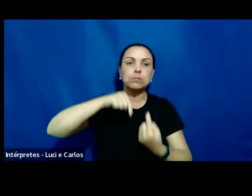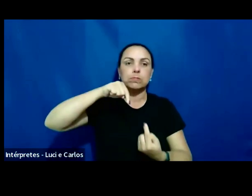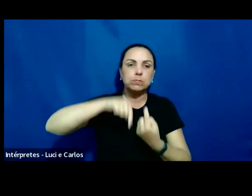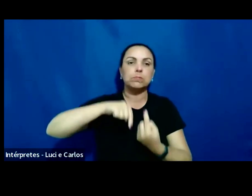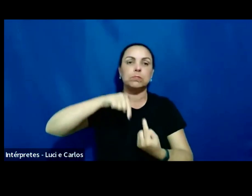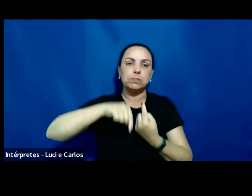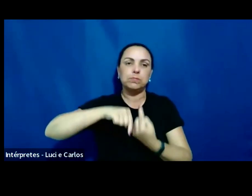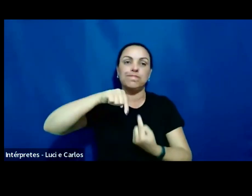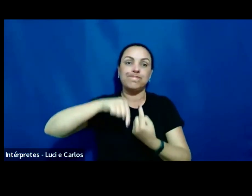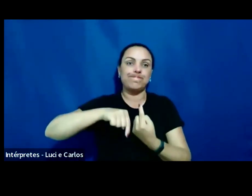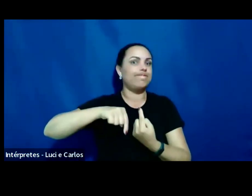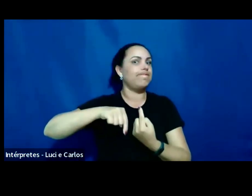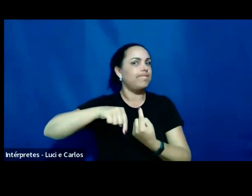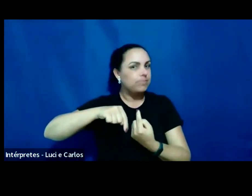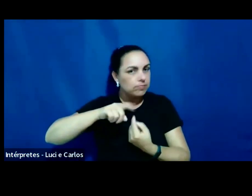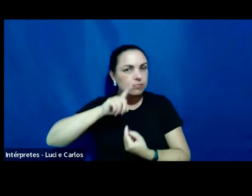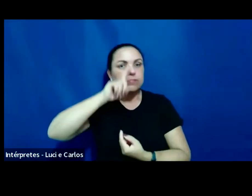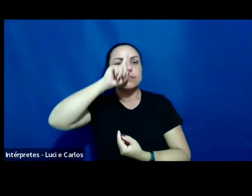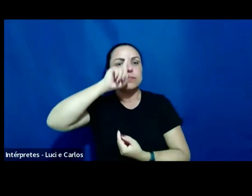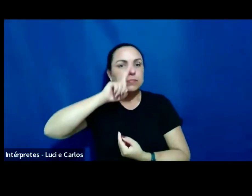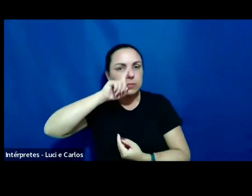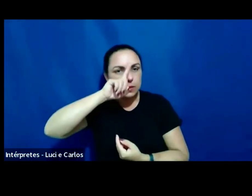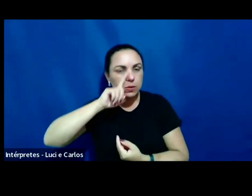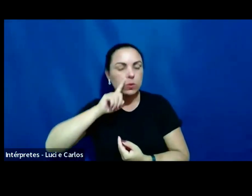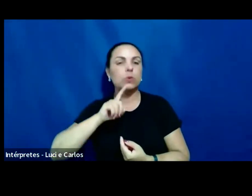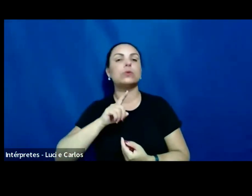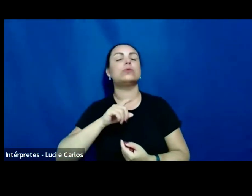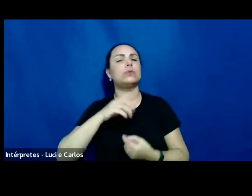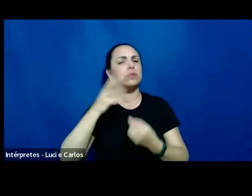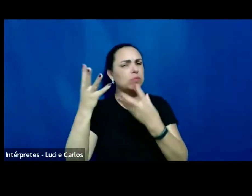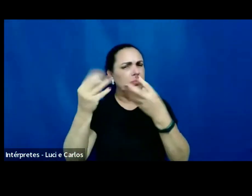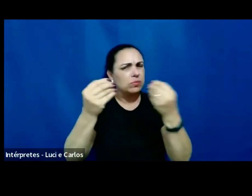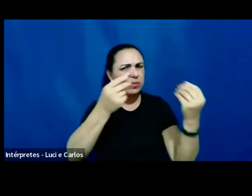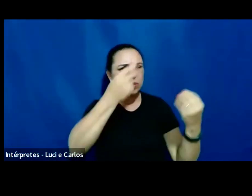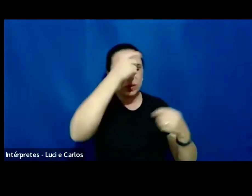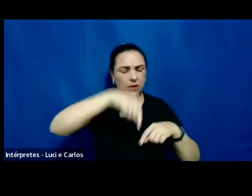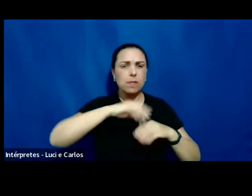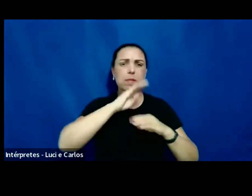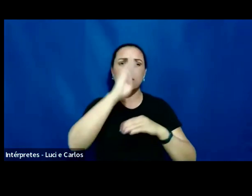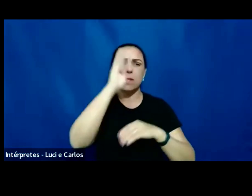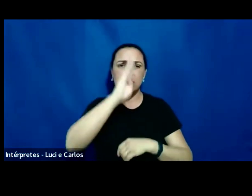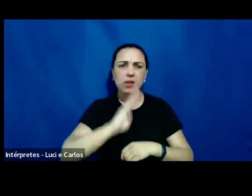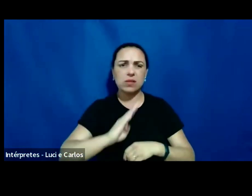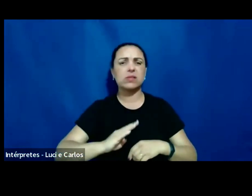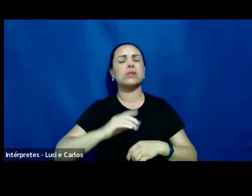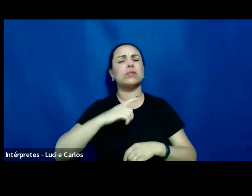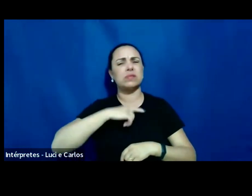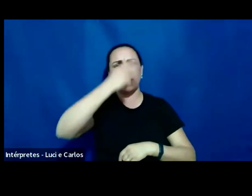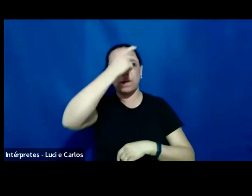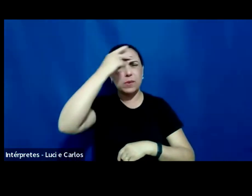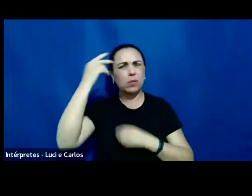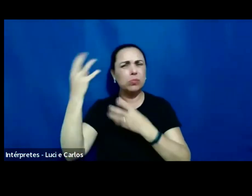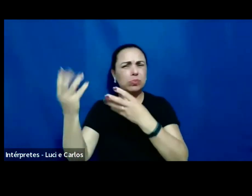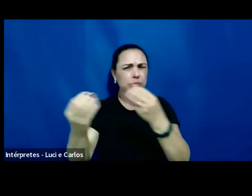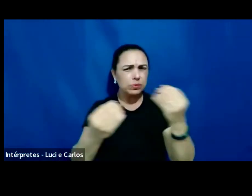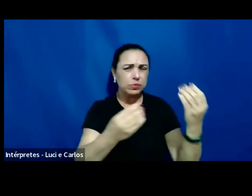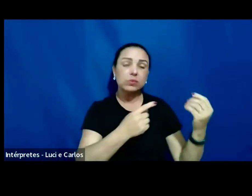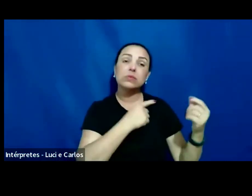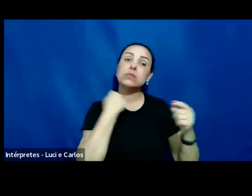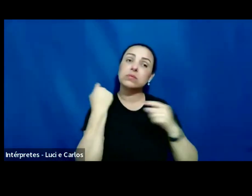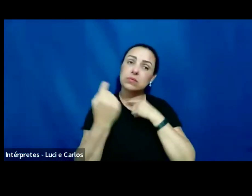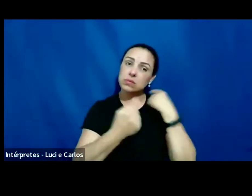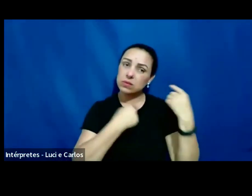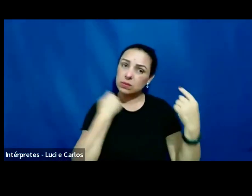casos só no Brasil, todos os anos. Então é muita coisa. E tem um porém. A própria